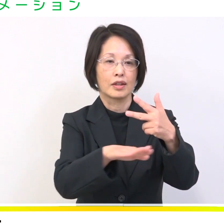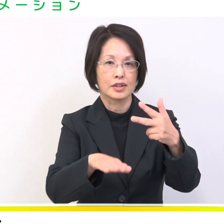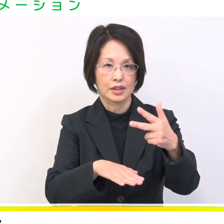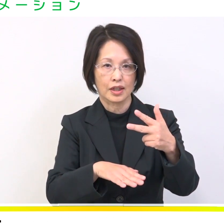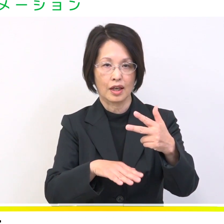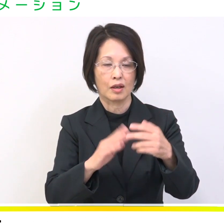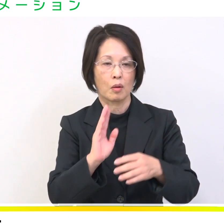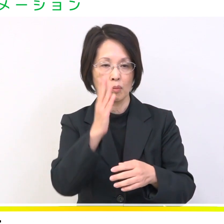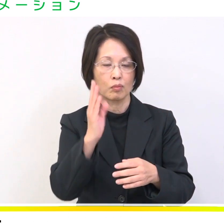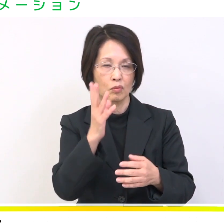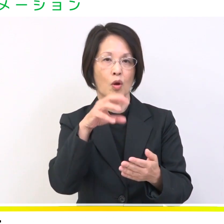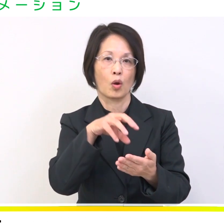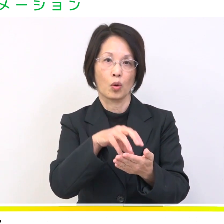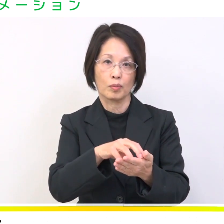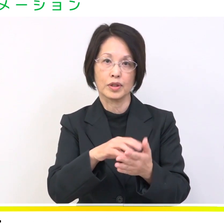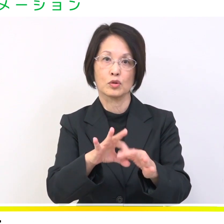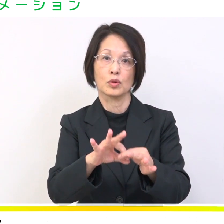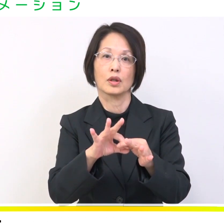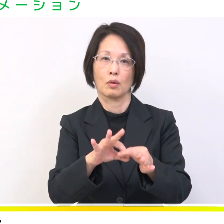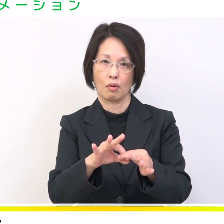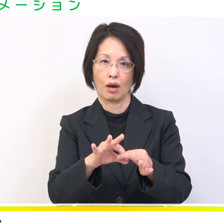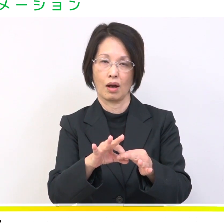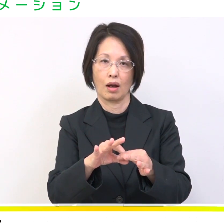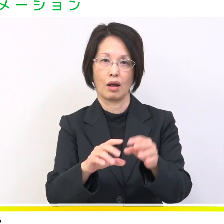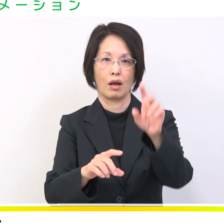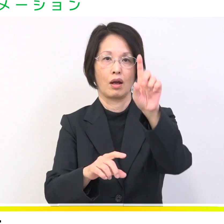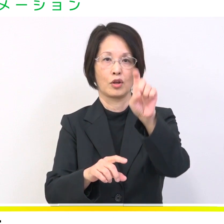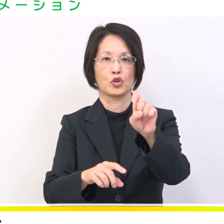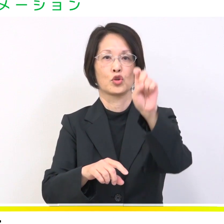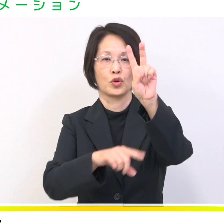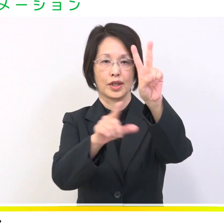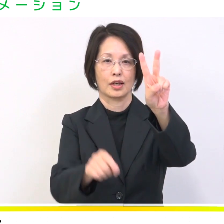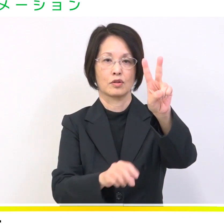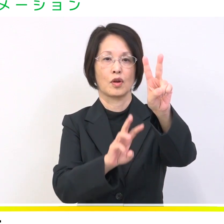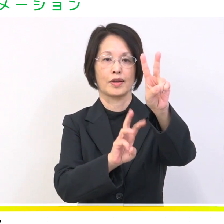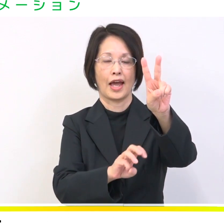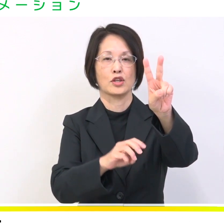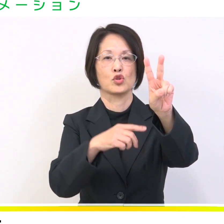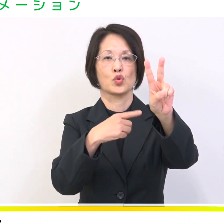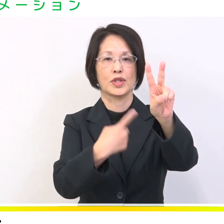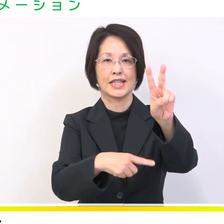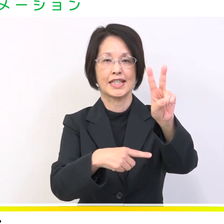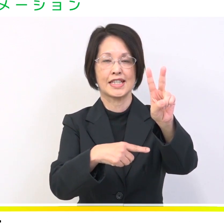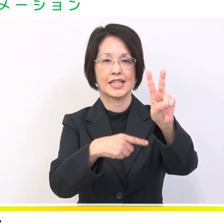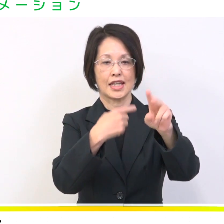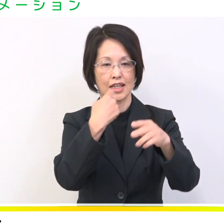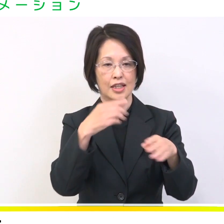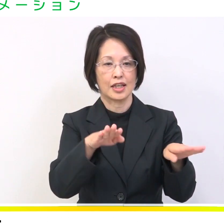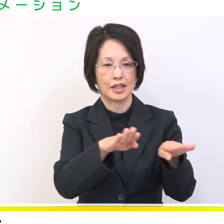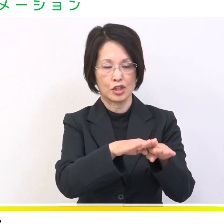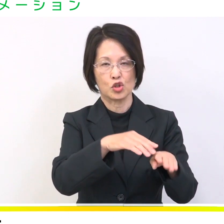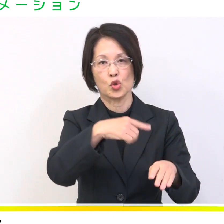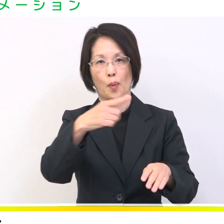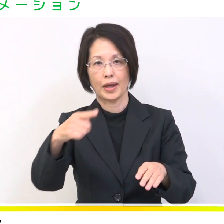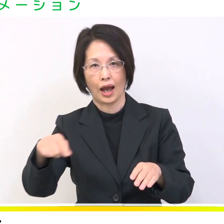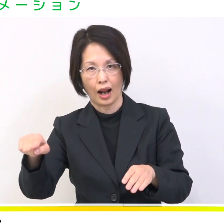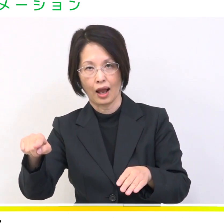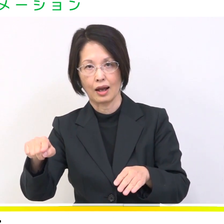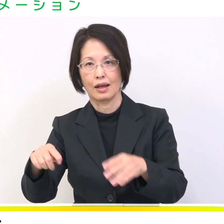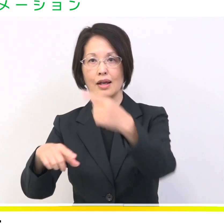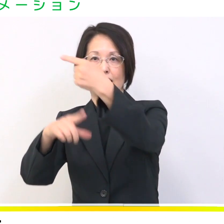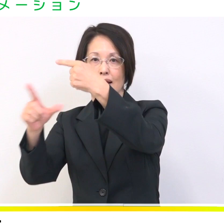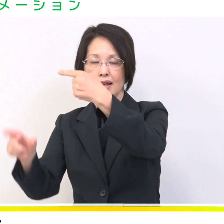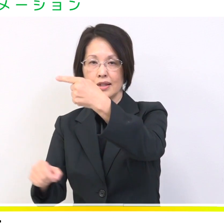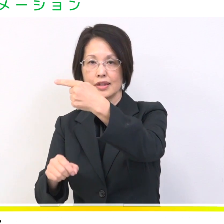4件可燃ごみについては12月31日日曜日から